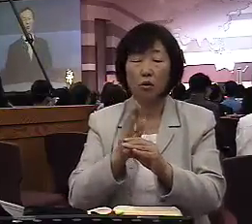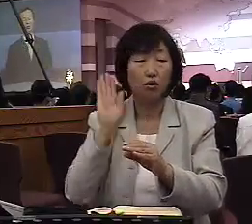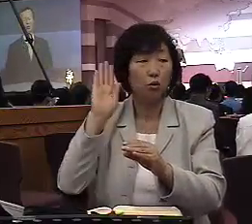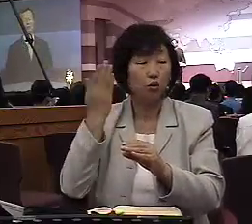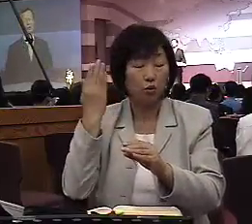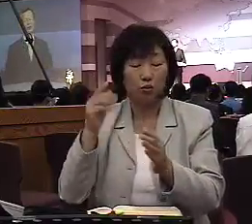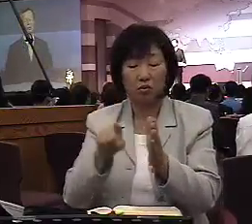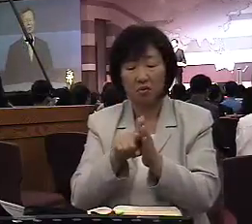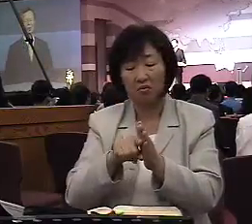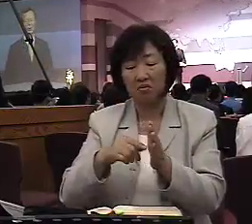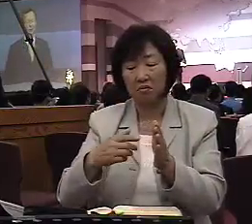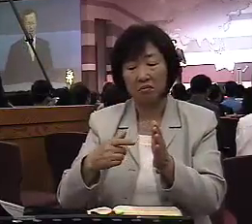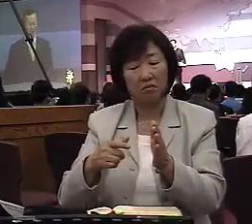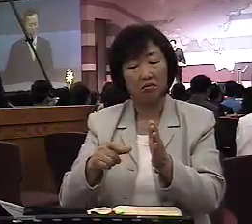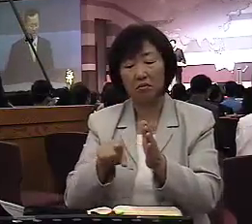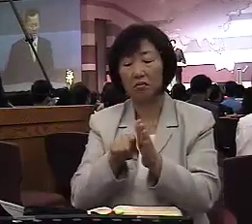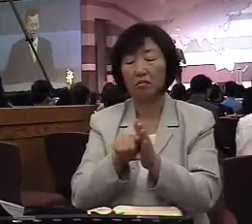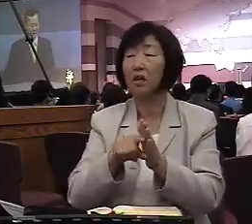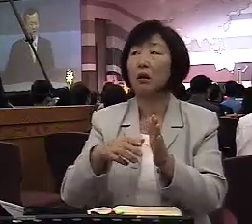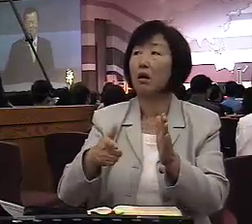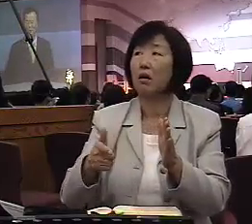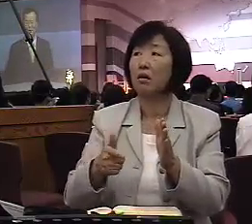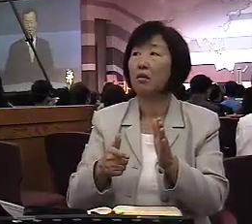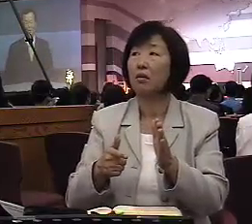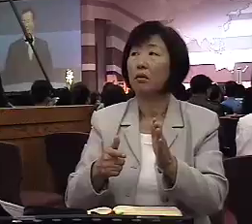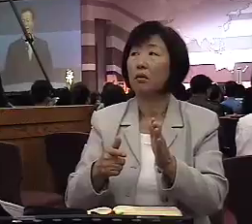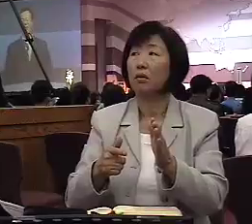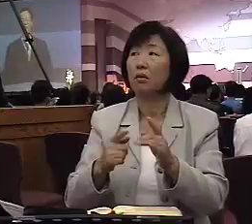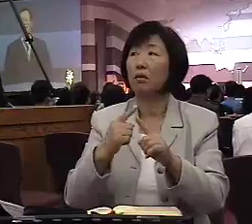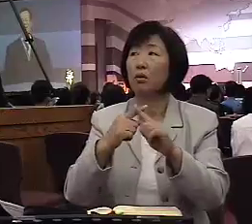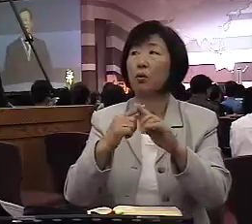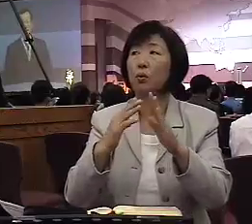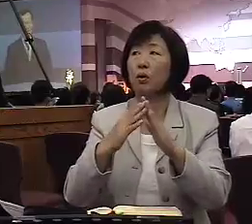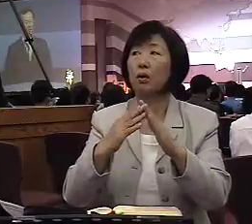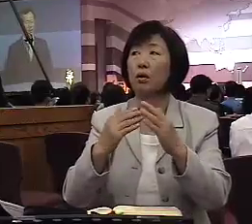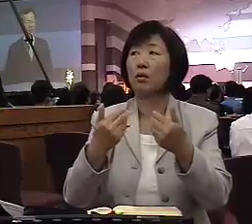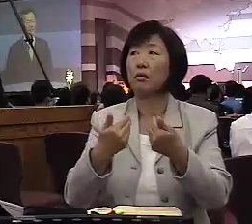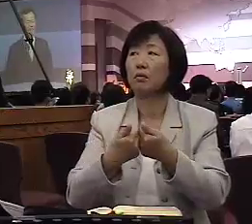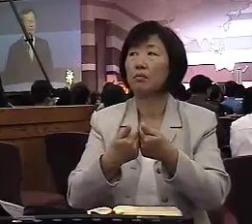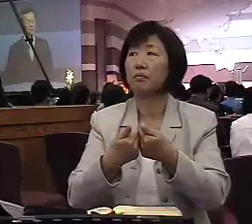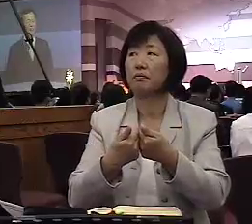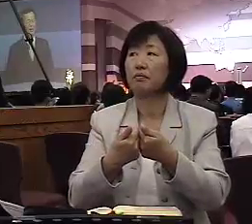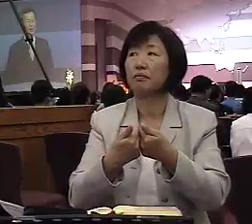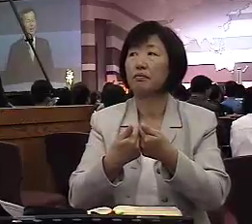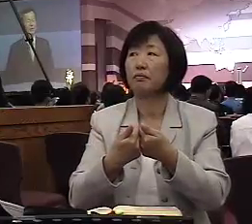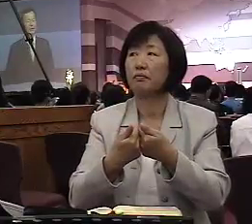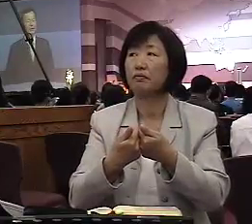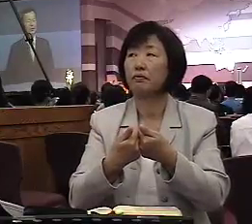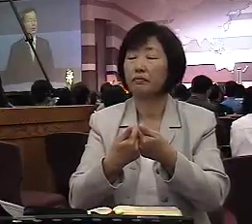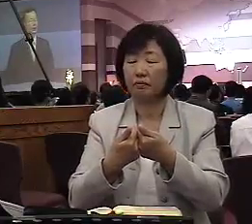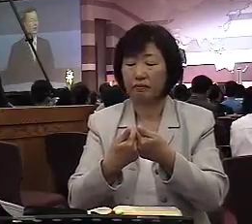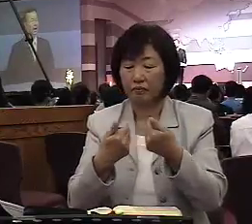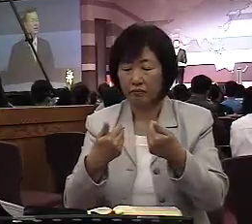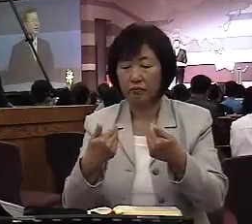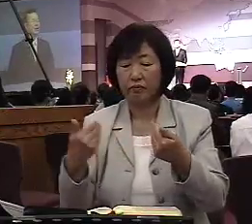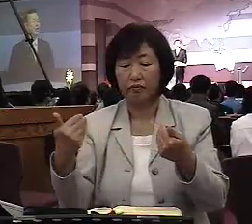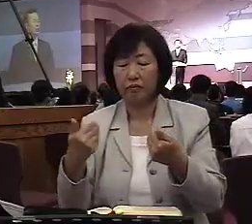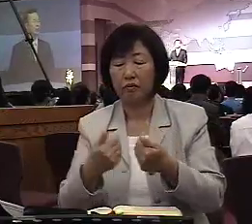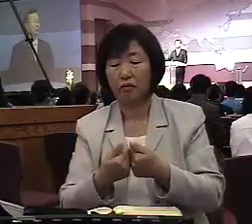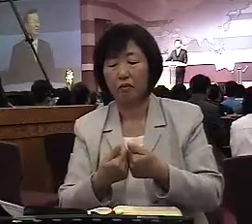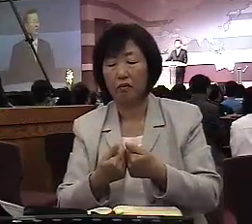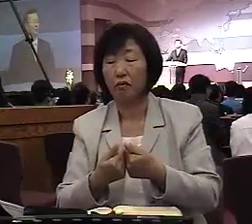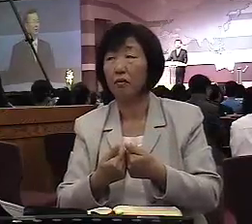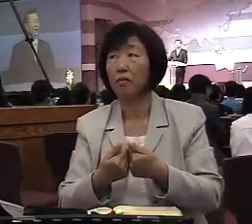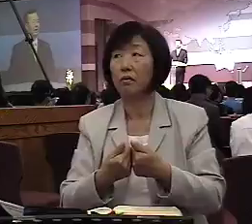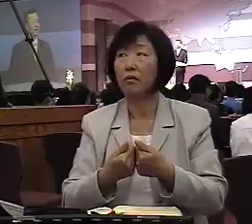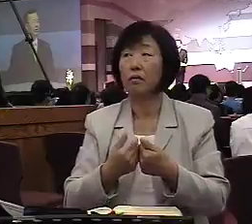하고 주님 등지고 교회 등지고 사는 분들을 적어도 한두 명은 아실 거예요. 저는 그 학생 때